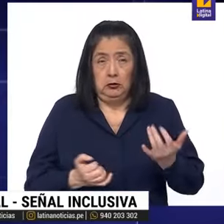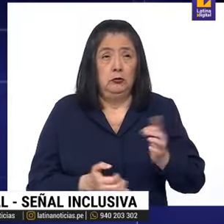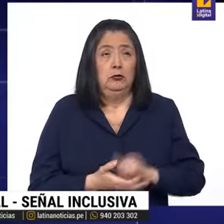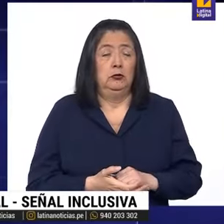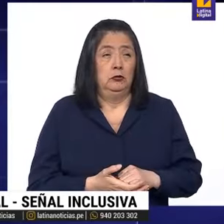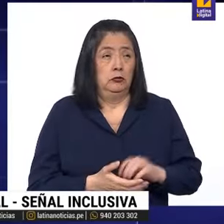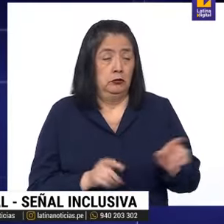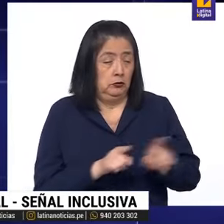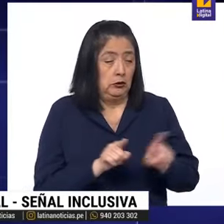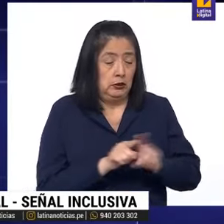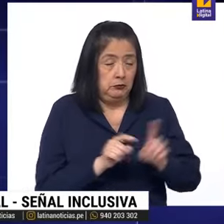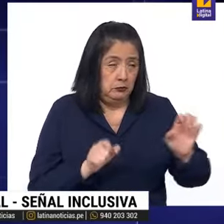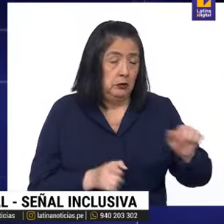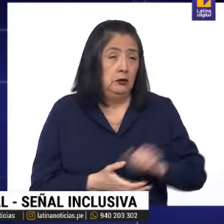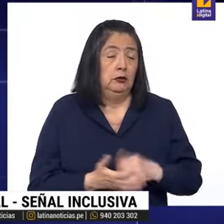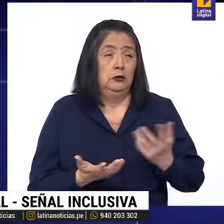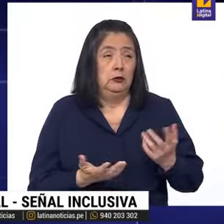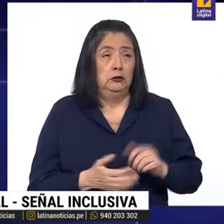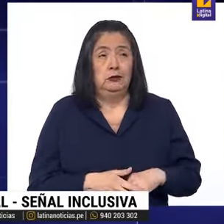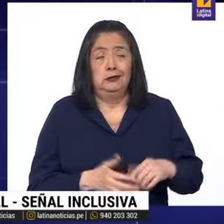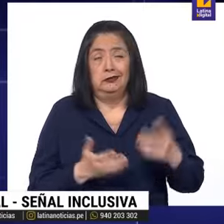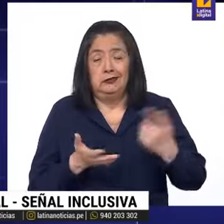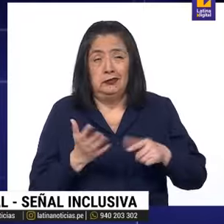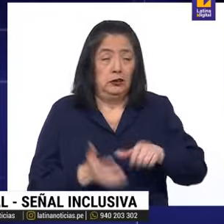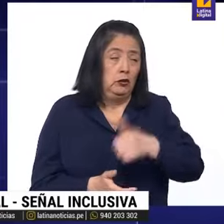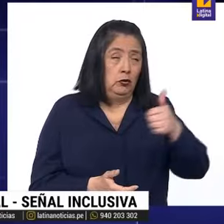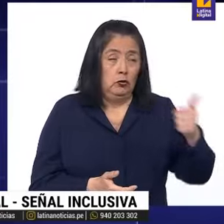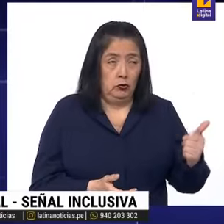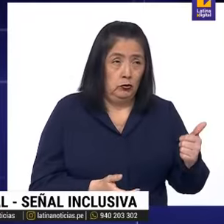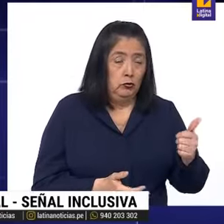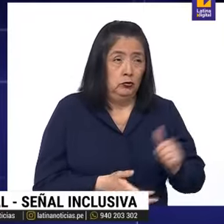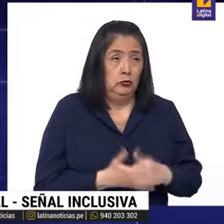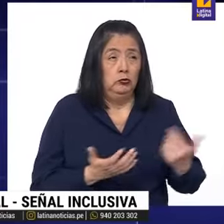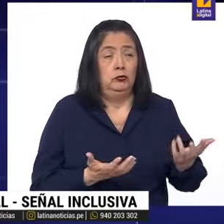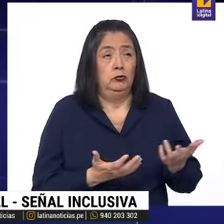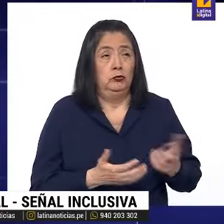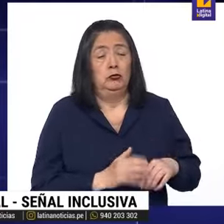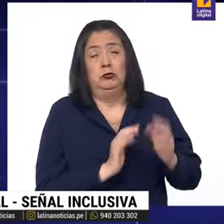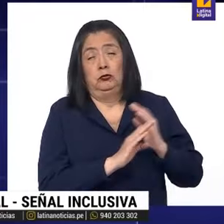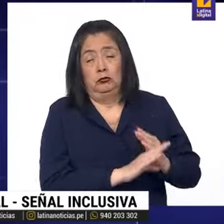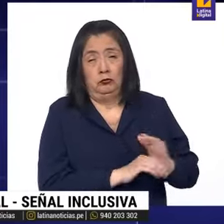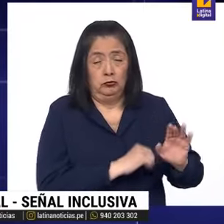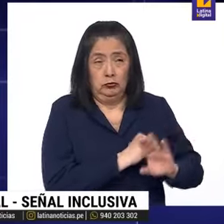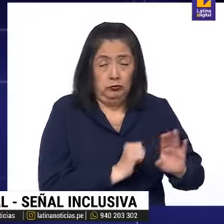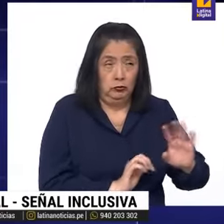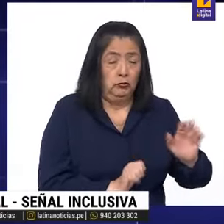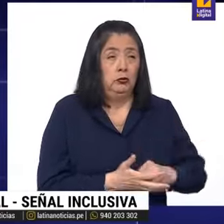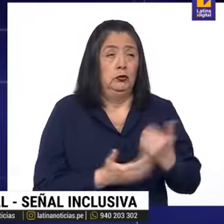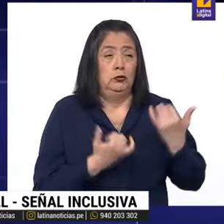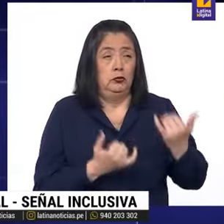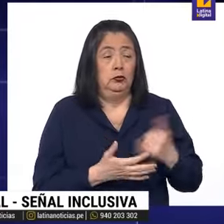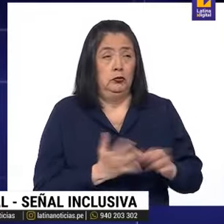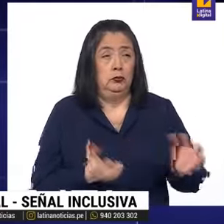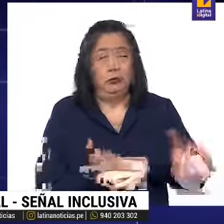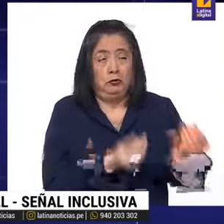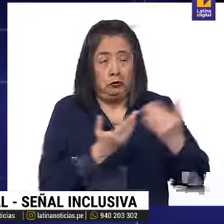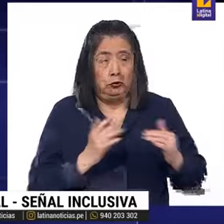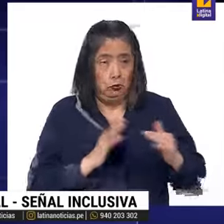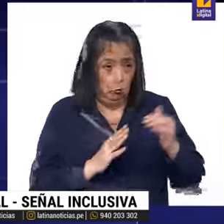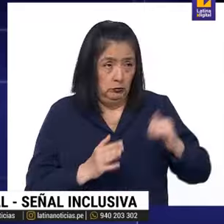hoy, así como también con relación al otro campo preventivo, hemos recibido el día de hoy por